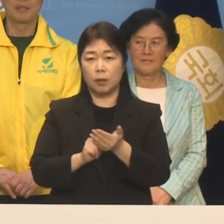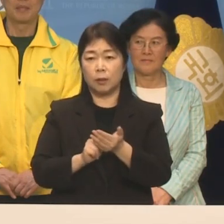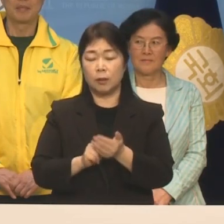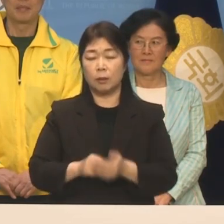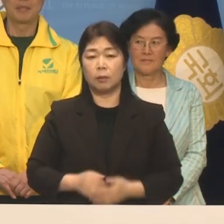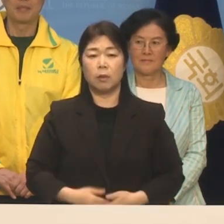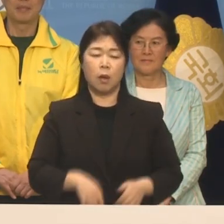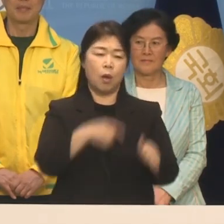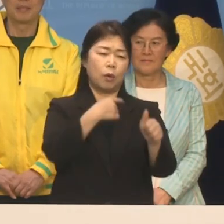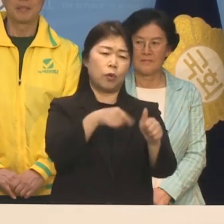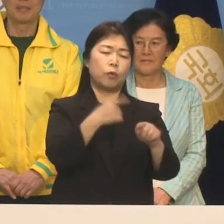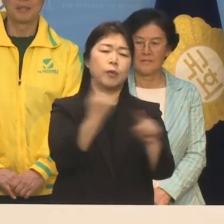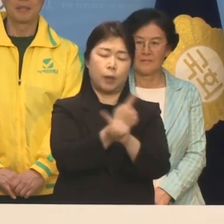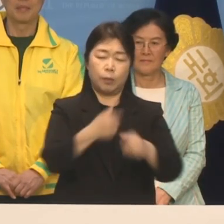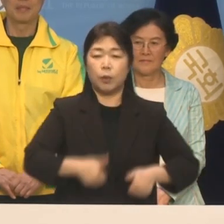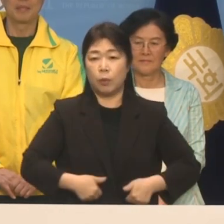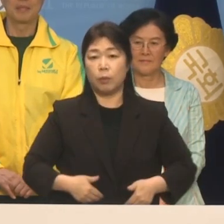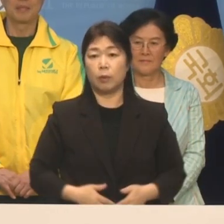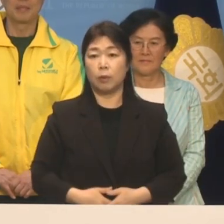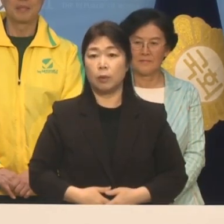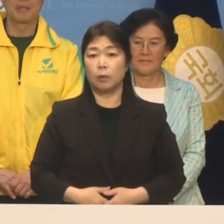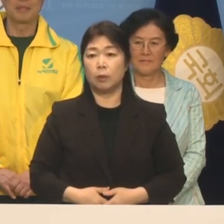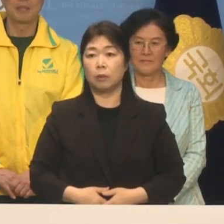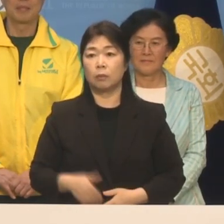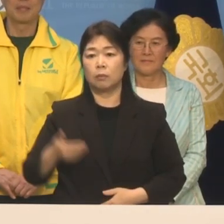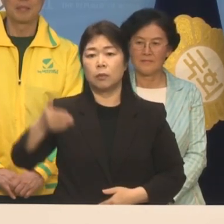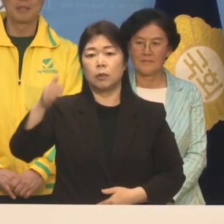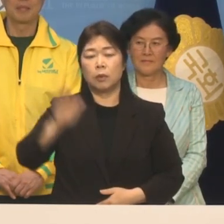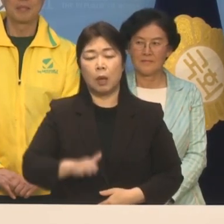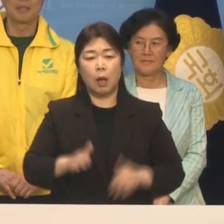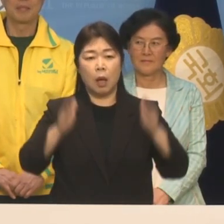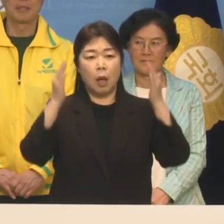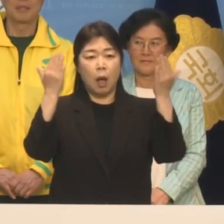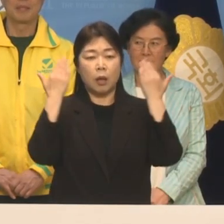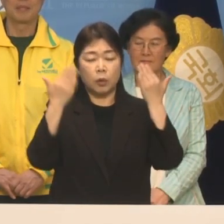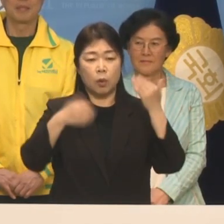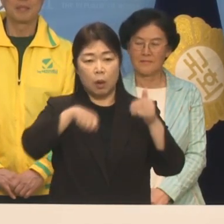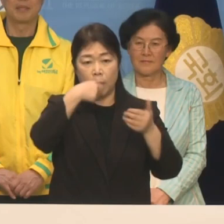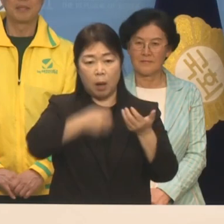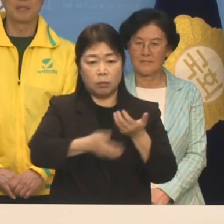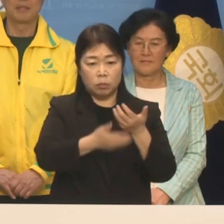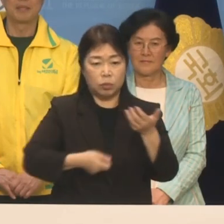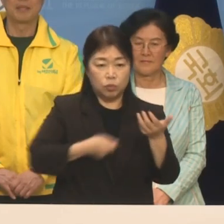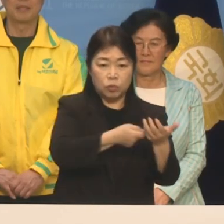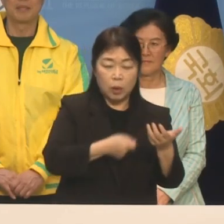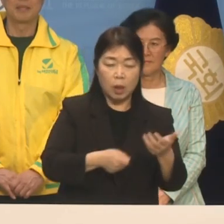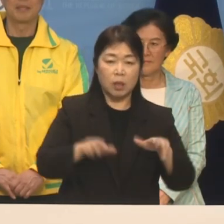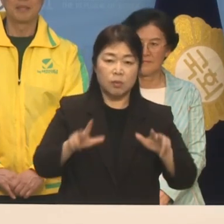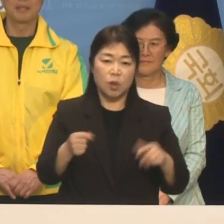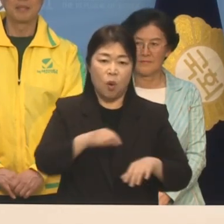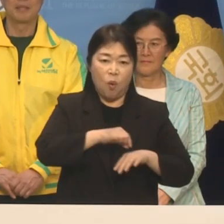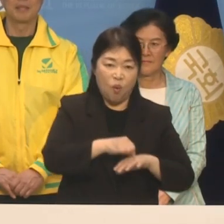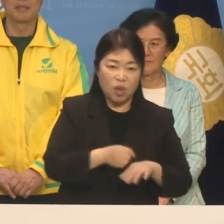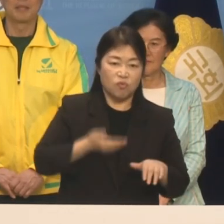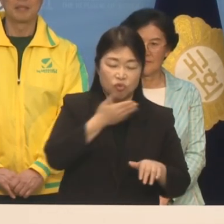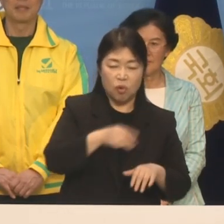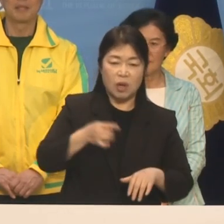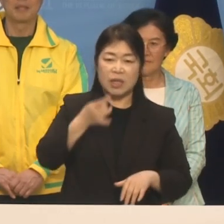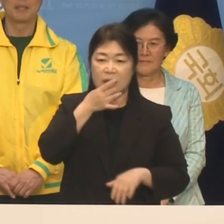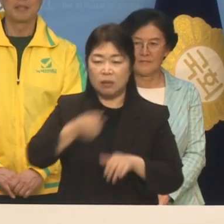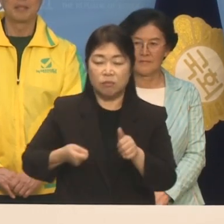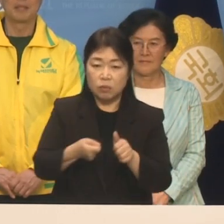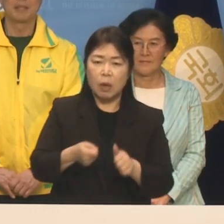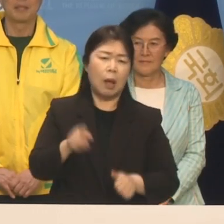교육 개벽을 해야 되는데 그러려면 학교 급식을 지금처럼 고기 많이 주고 흰쌀밥 많이 주는 거 이거 안